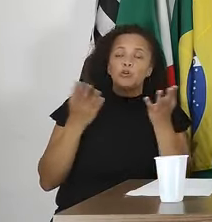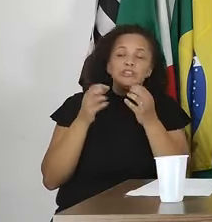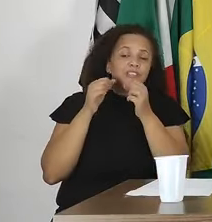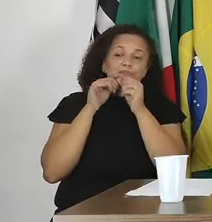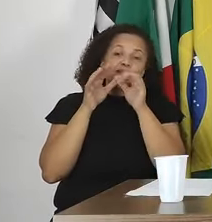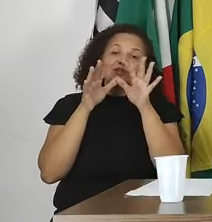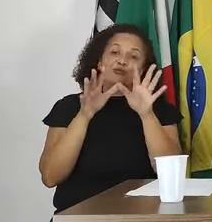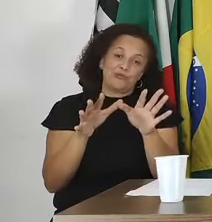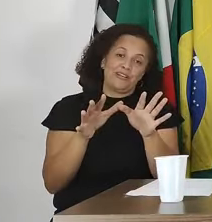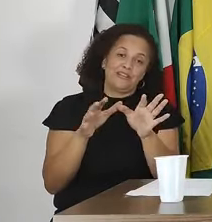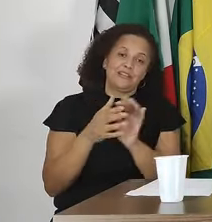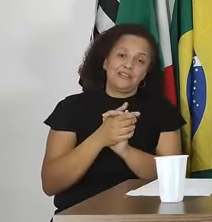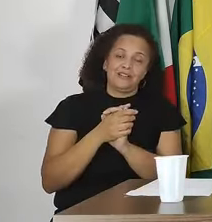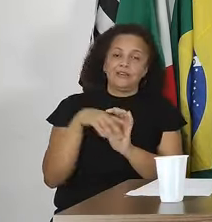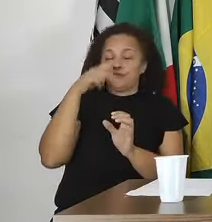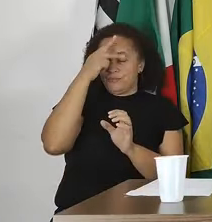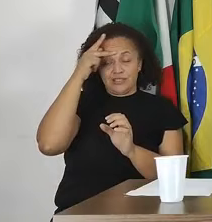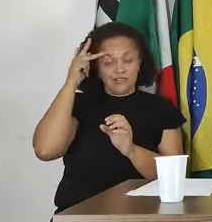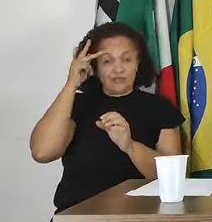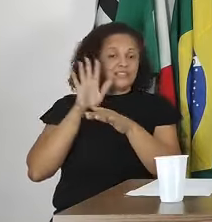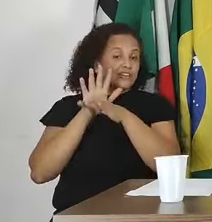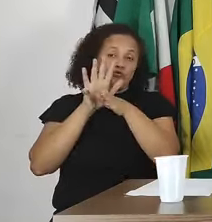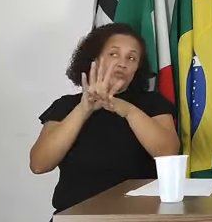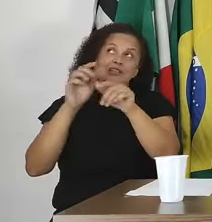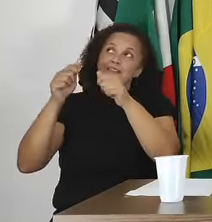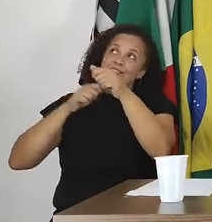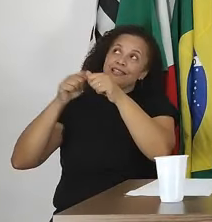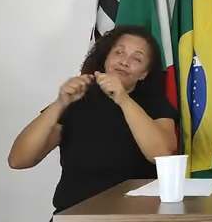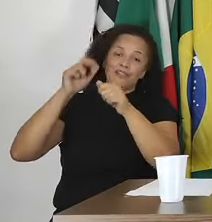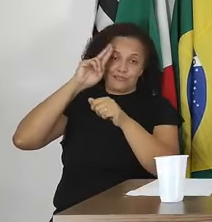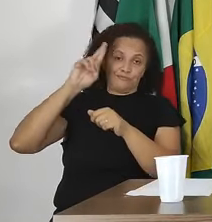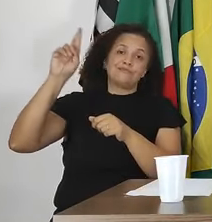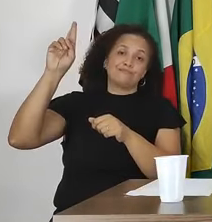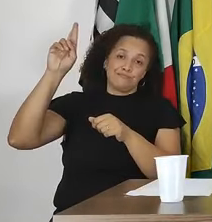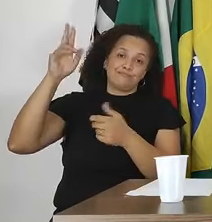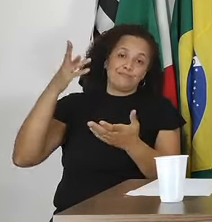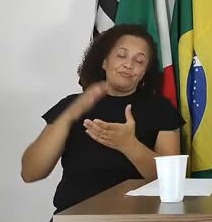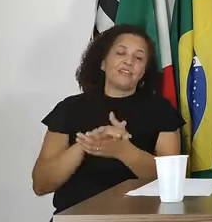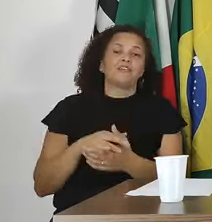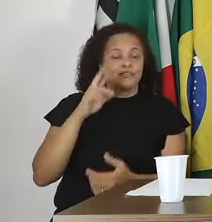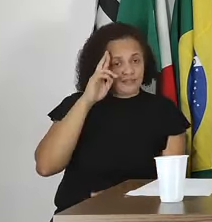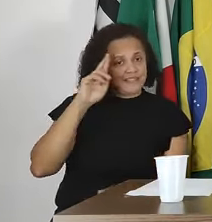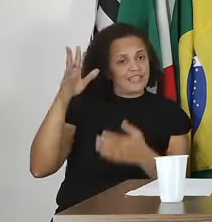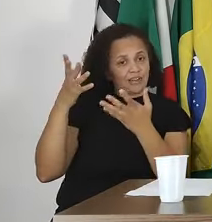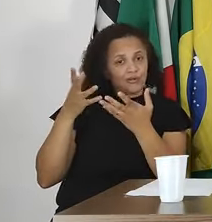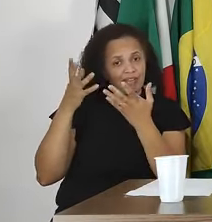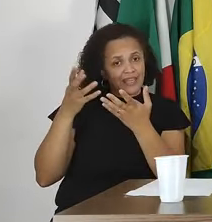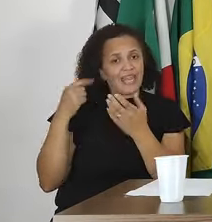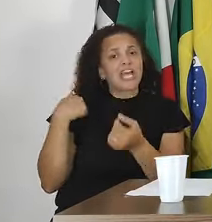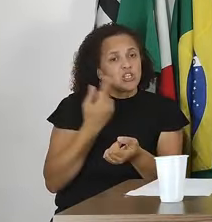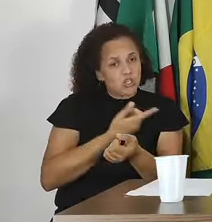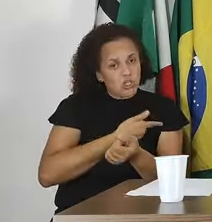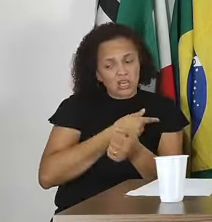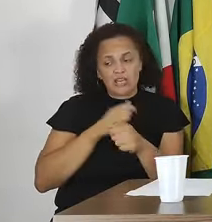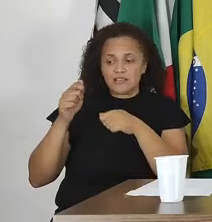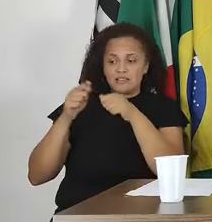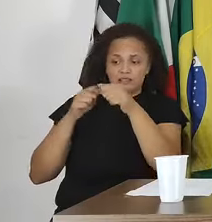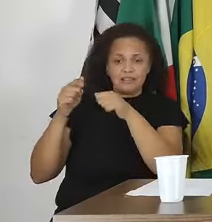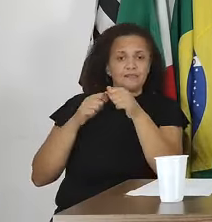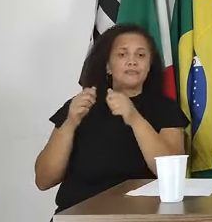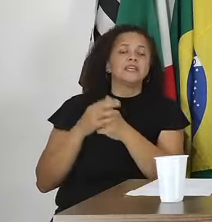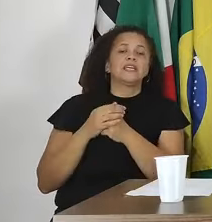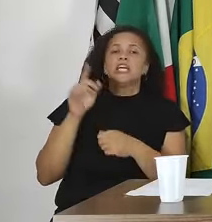no reino, né? É para isso que o Senhor nos chamou, tirar pecado, é para levar o pecador